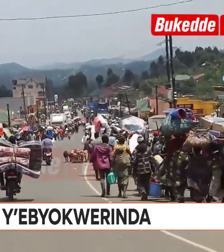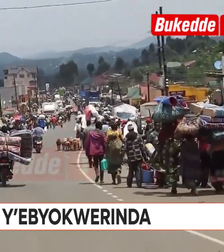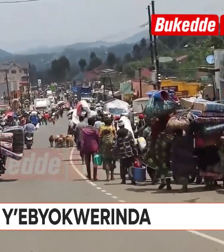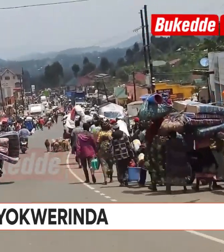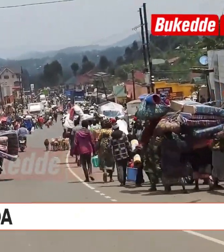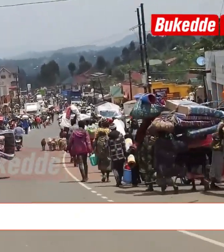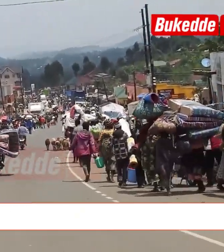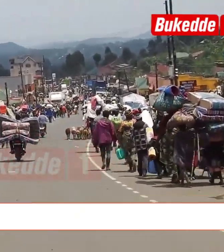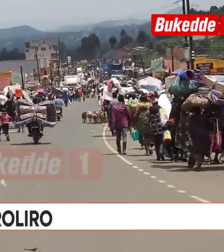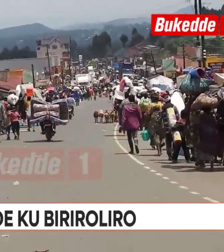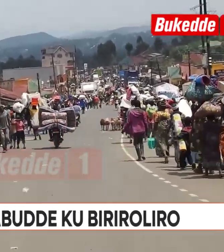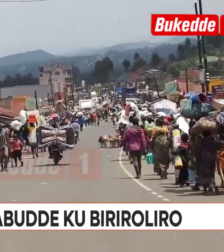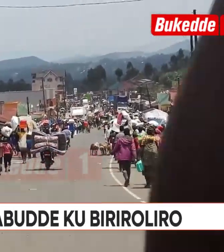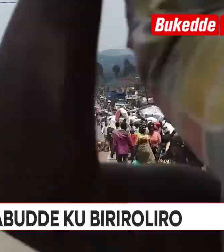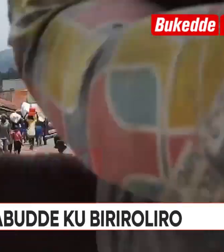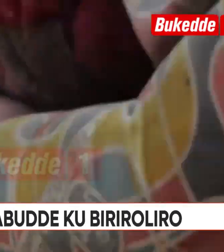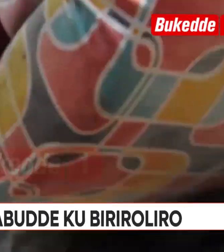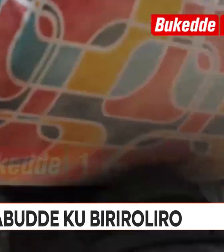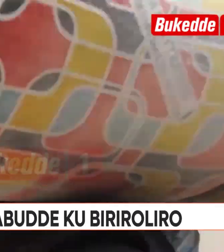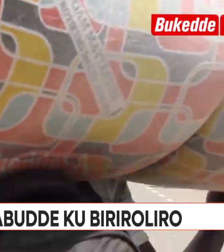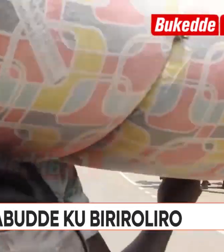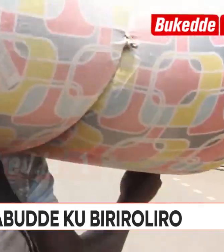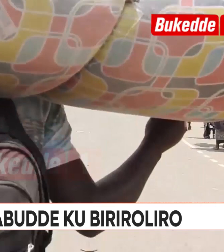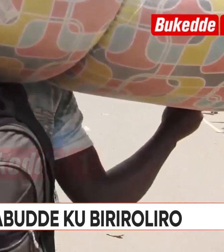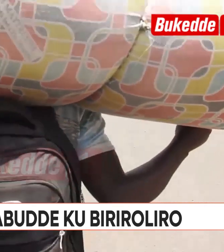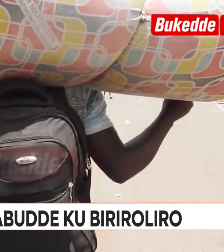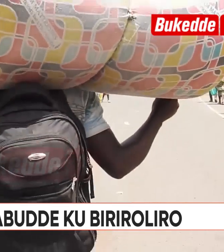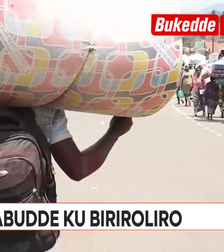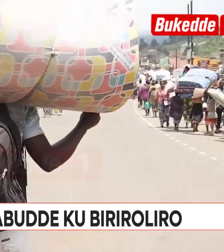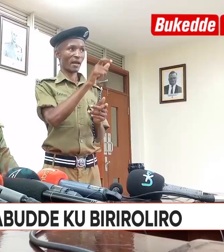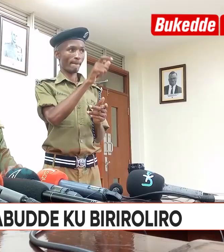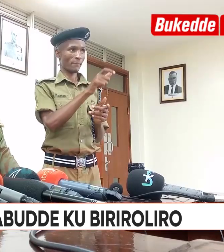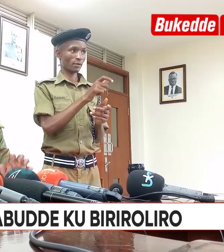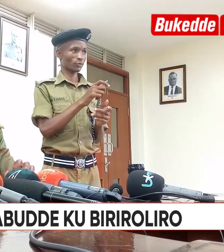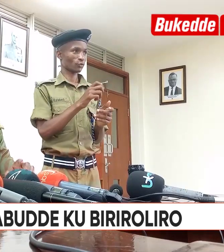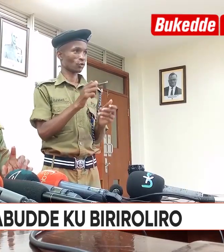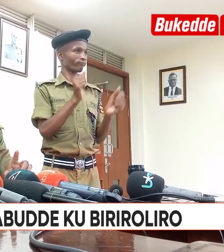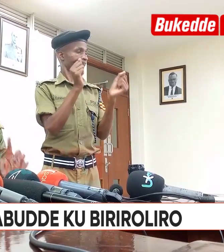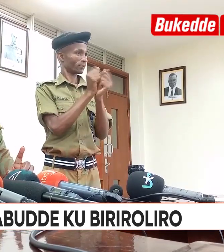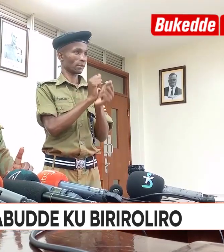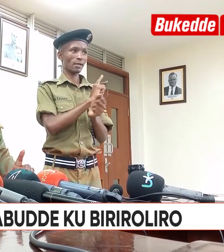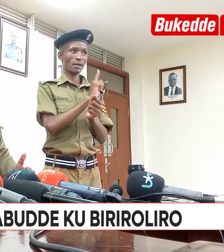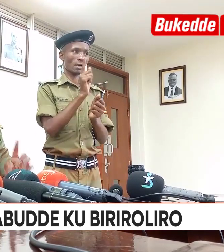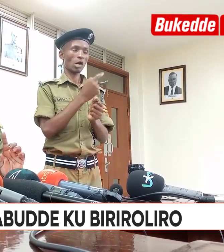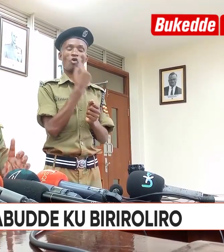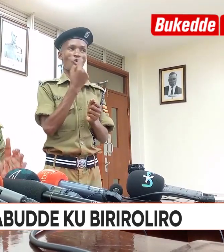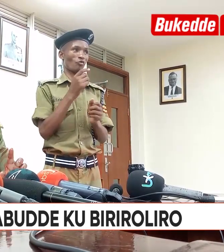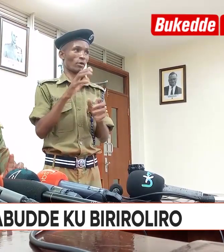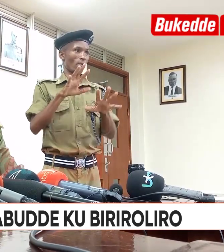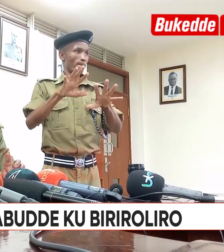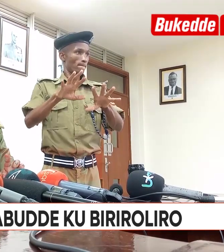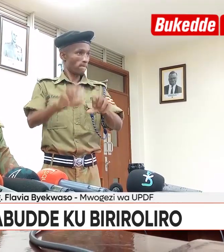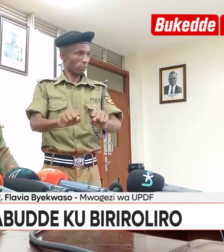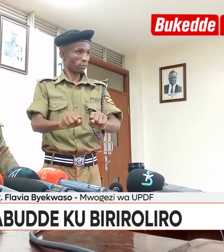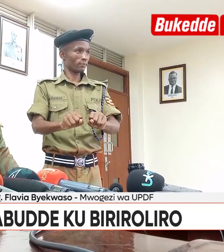UPDF ne bamwana yinki bana abawambiddwa poliisi ya Kenya. Abasirikale yawambibwa buwambibwa awamu ne